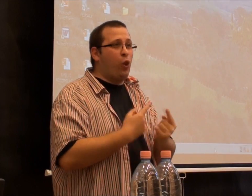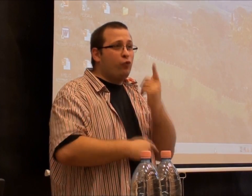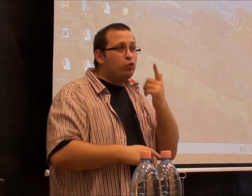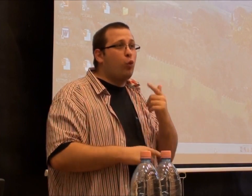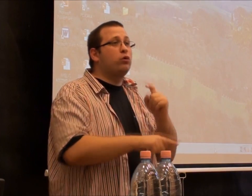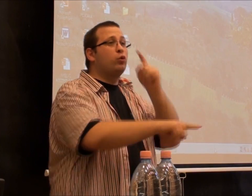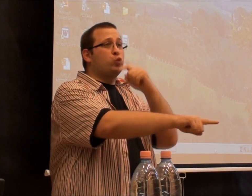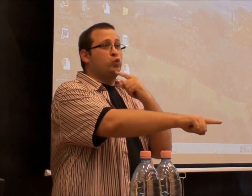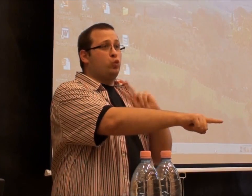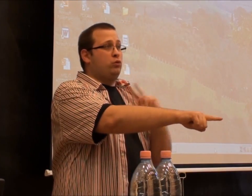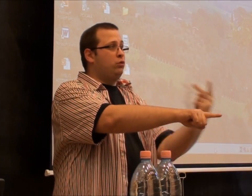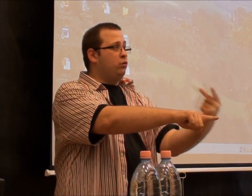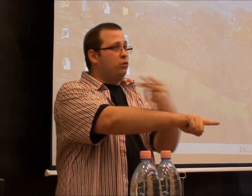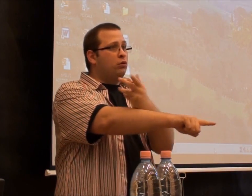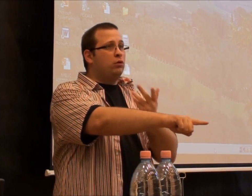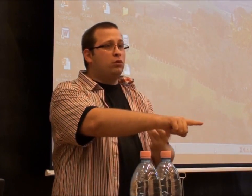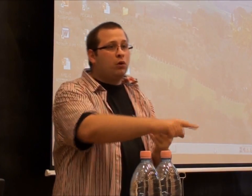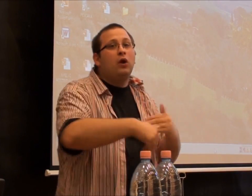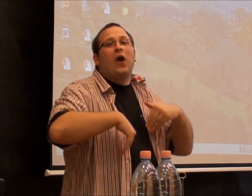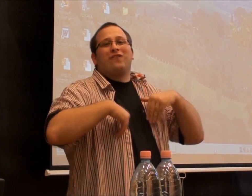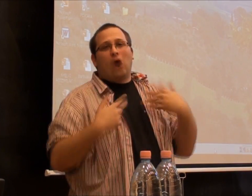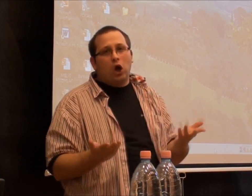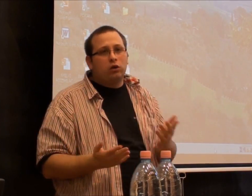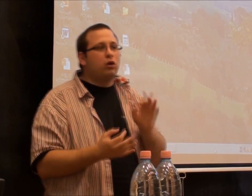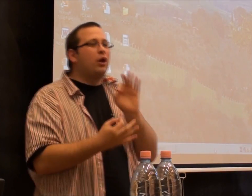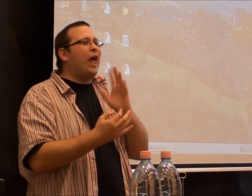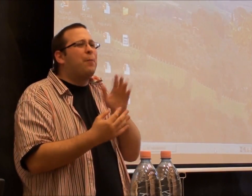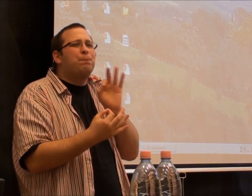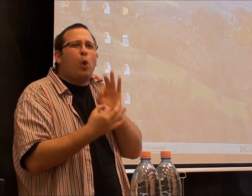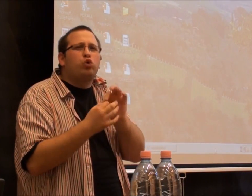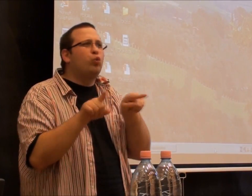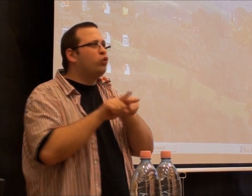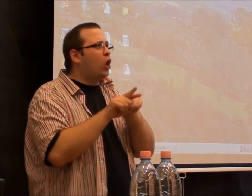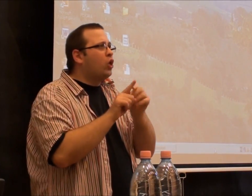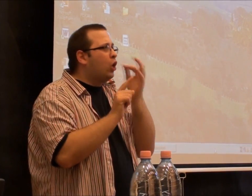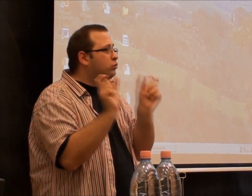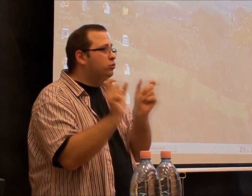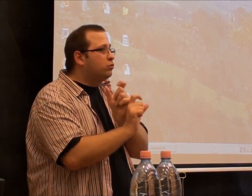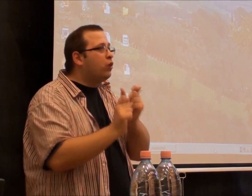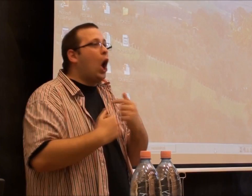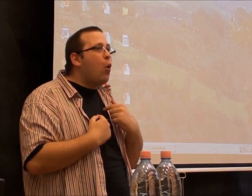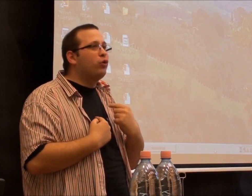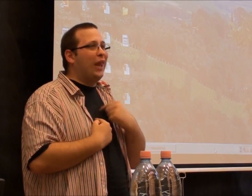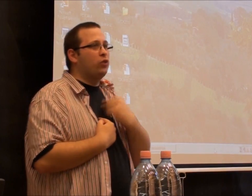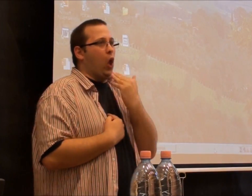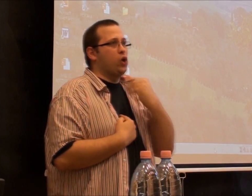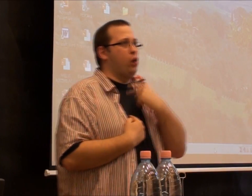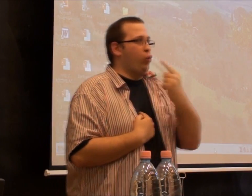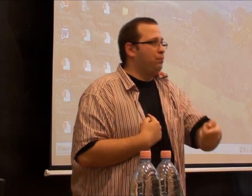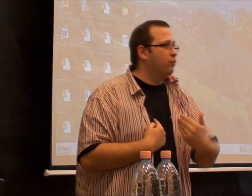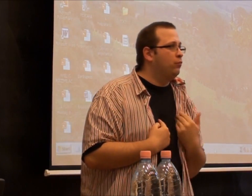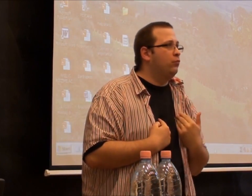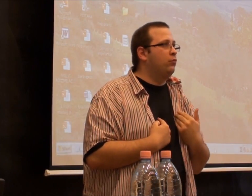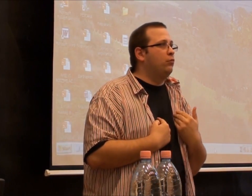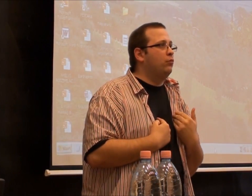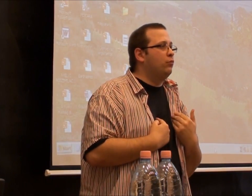előfordulhat, sőt mindig előfordul, hogy rosszul megy át a fordítás. És így nem pontosan ugyanazok a szavak mennek át, amit én